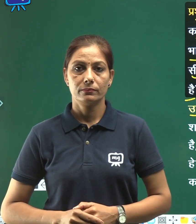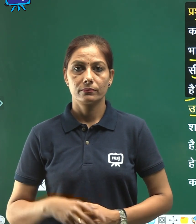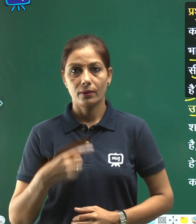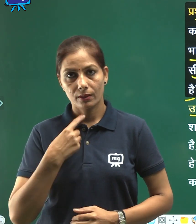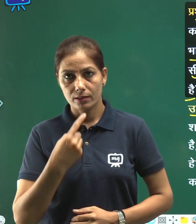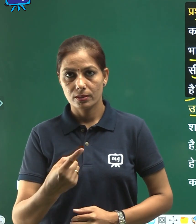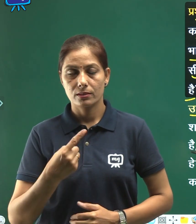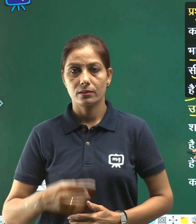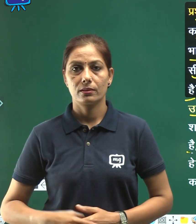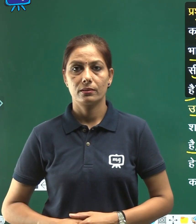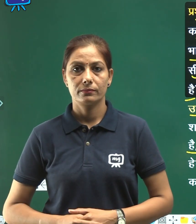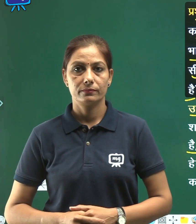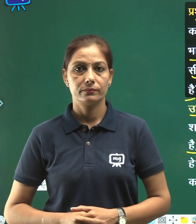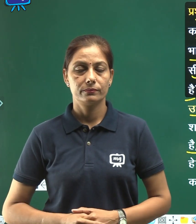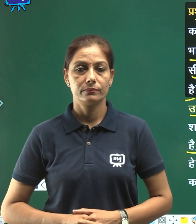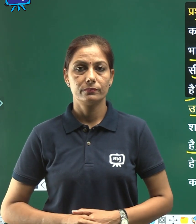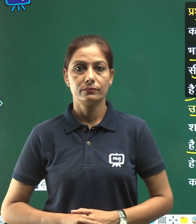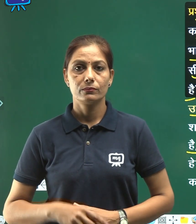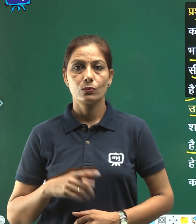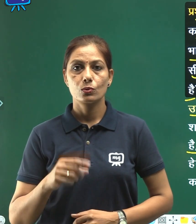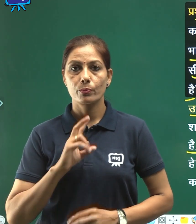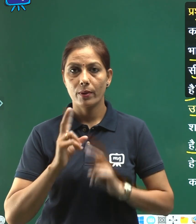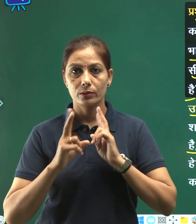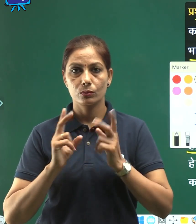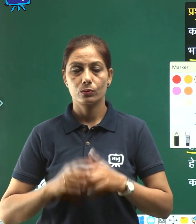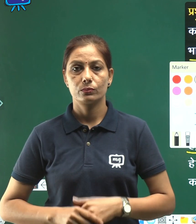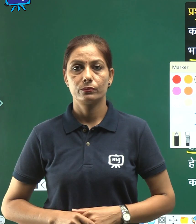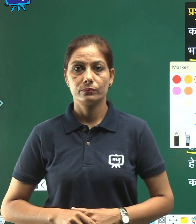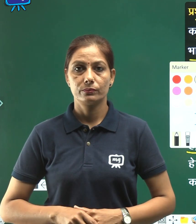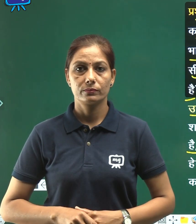कही जा सकती है। उसे